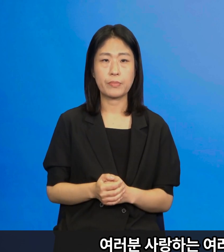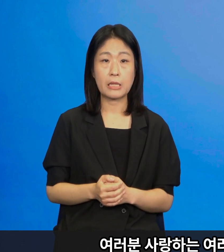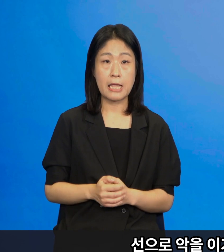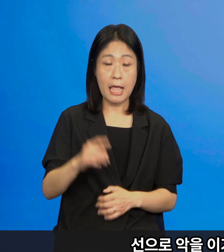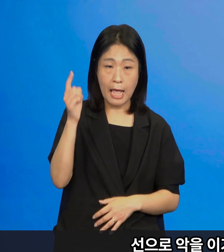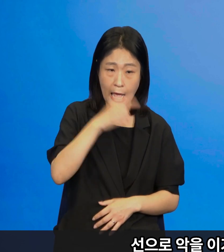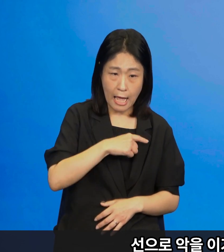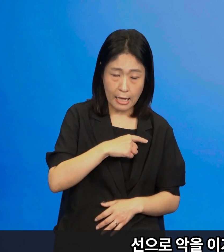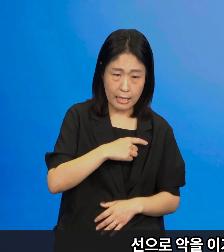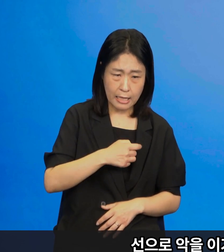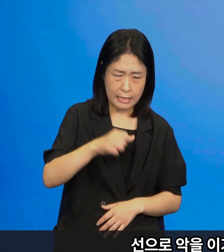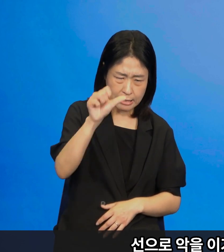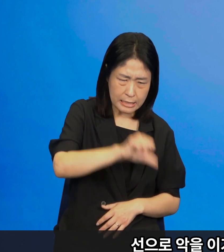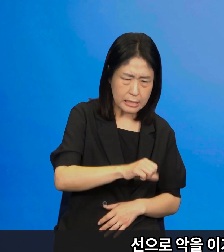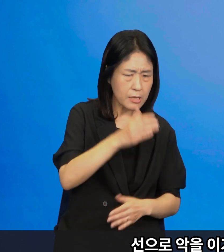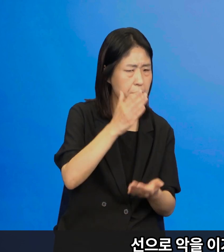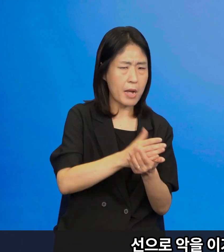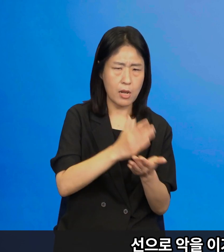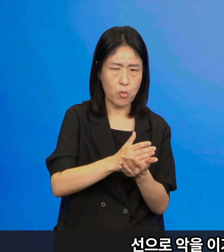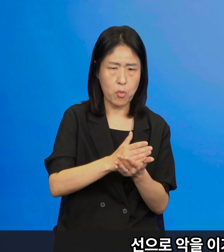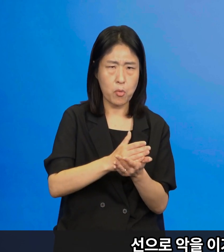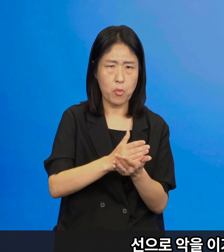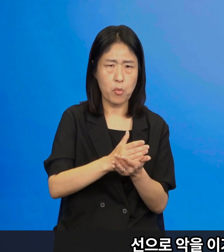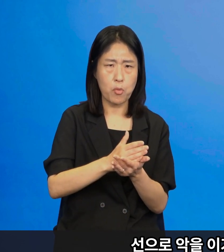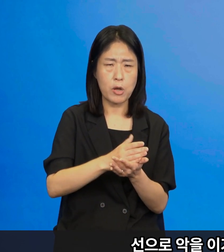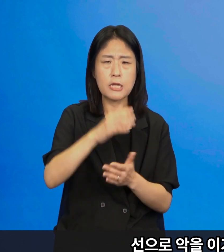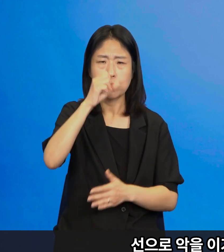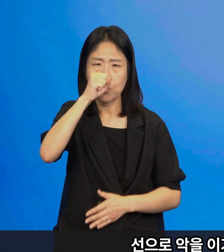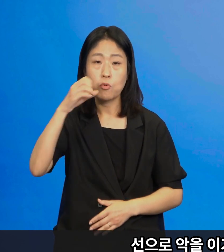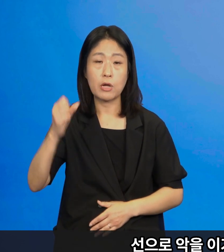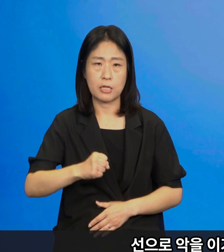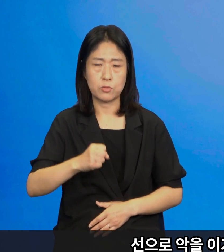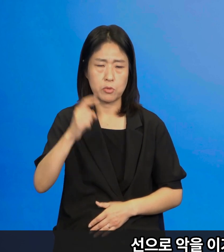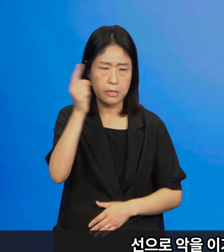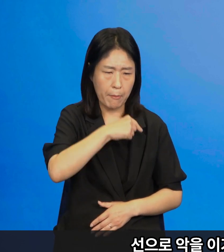말고 선으로 악을 이기시기를 축복합니다.